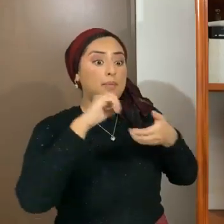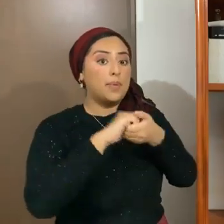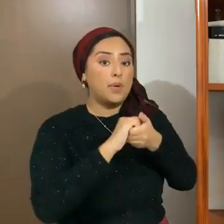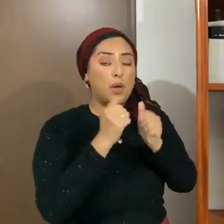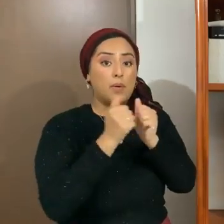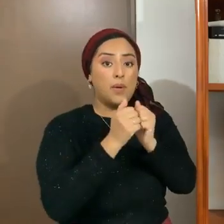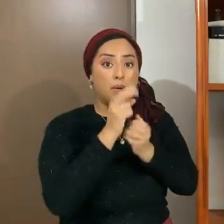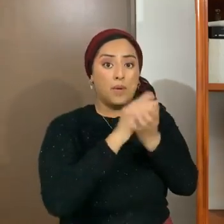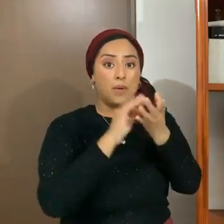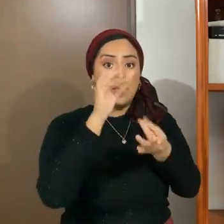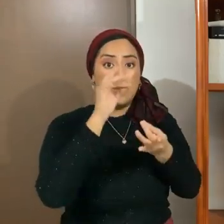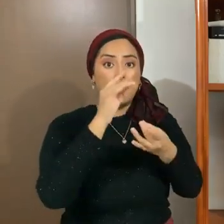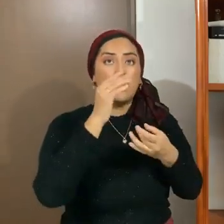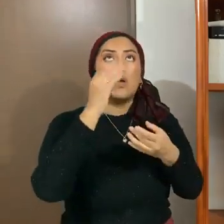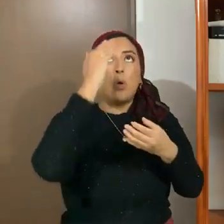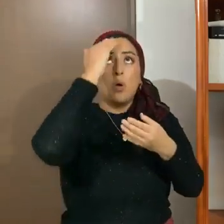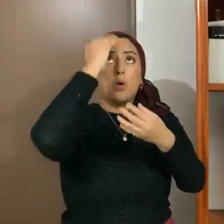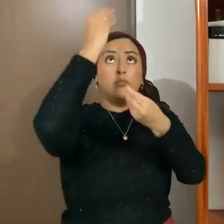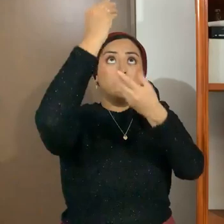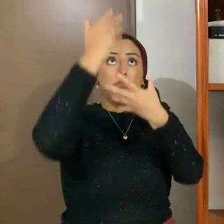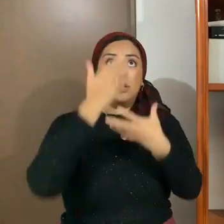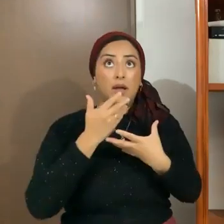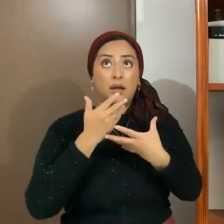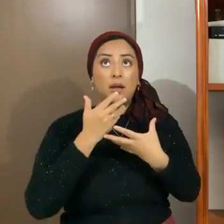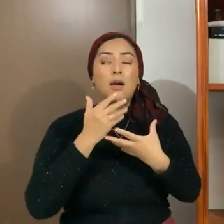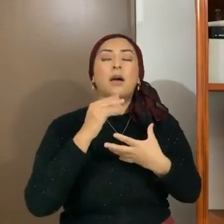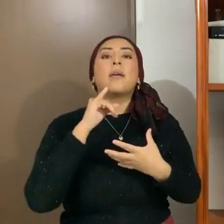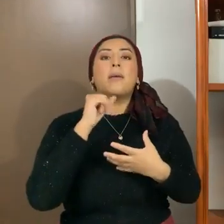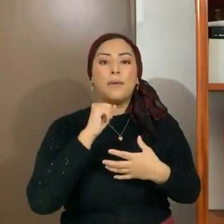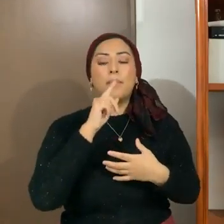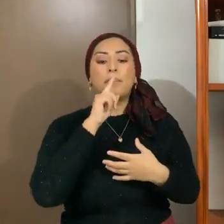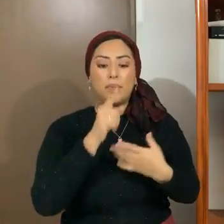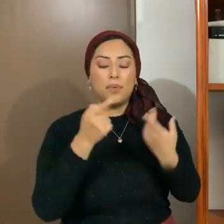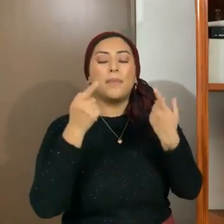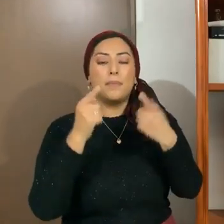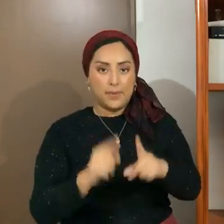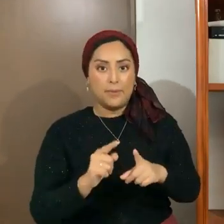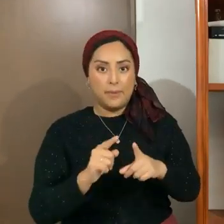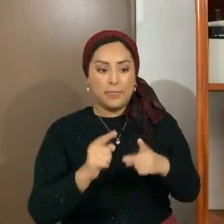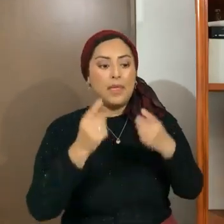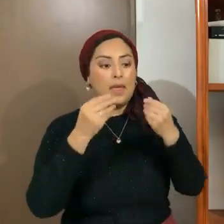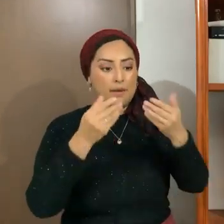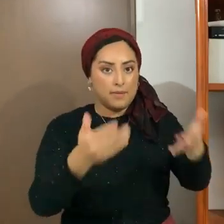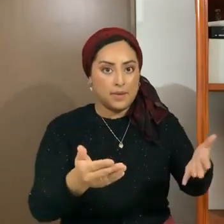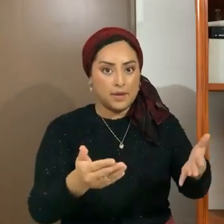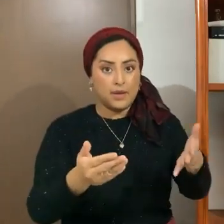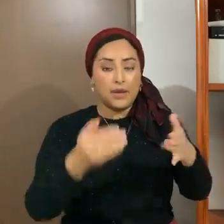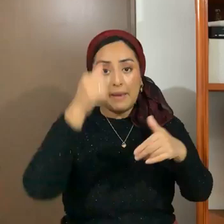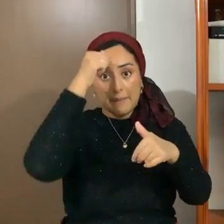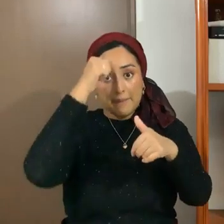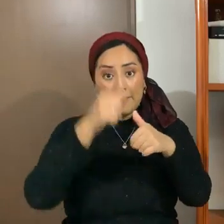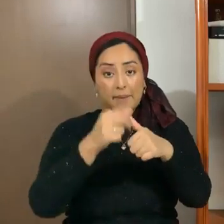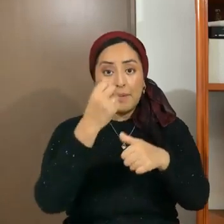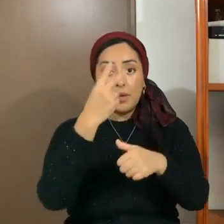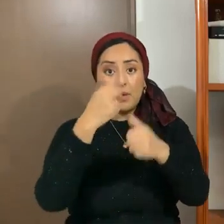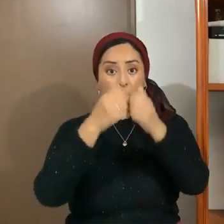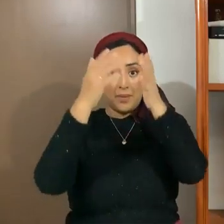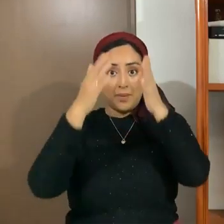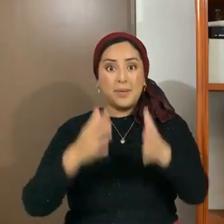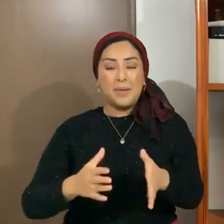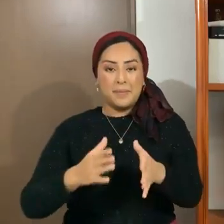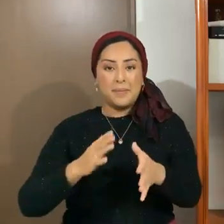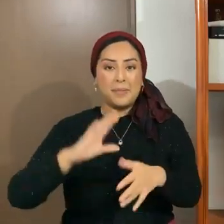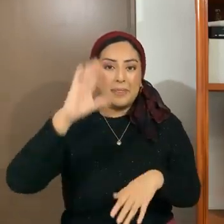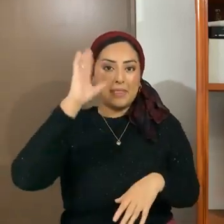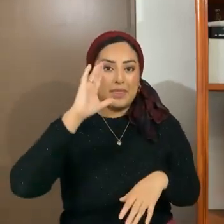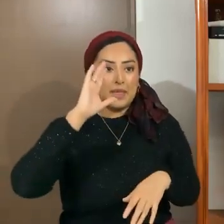HaKodesh, tenemos la confirmación y la certeza de lo que se va a hacer, ¿sí? Recuerden que los discípulos, cuando eran